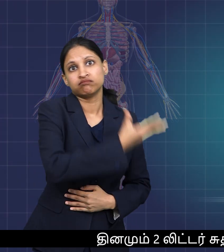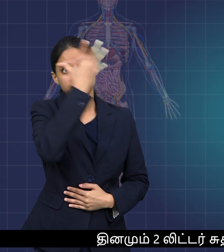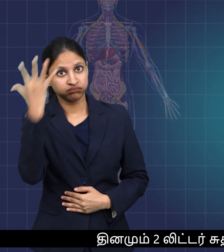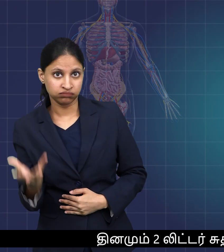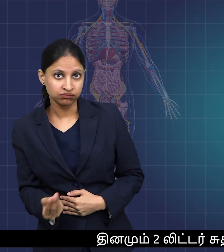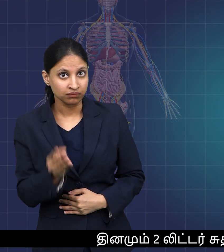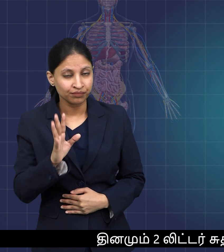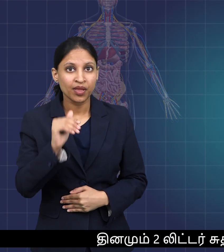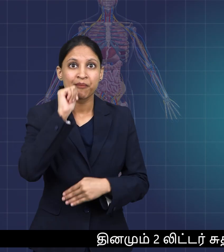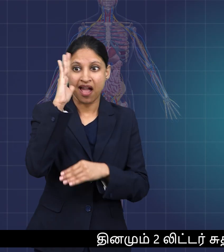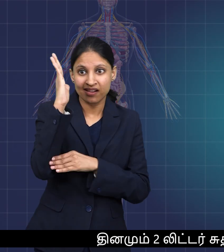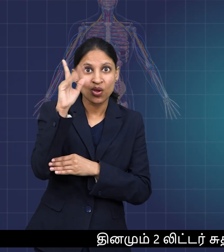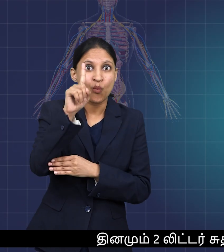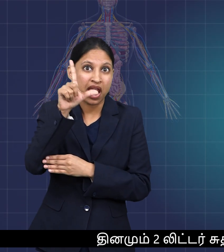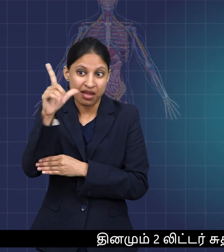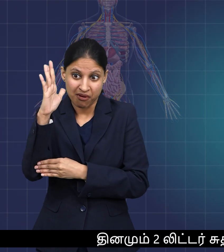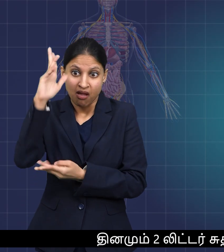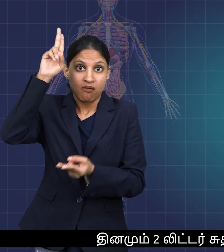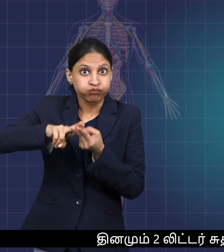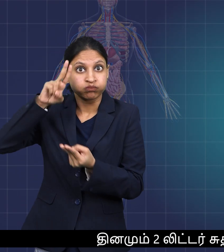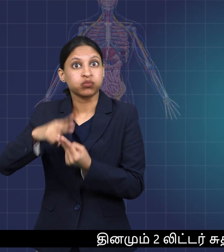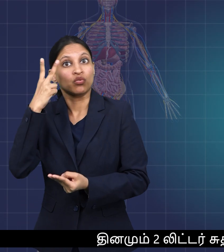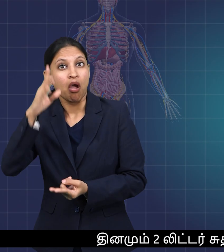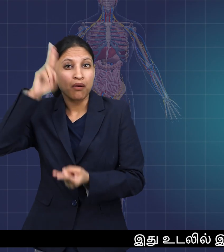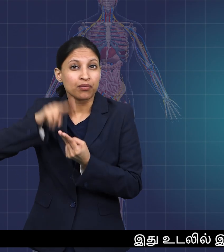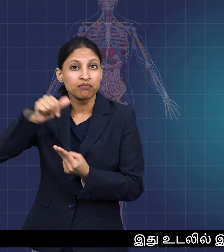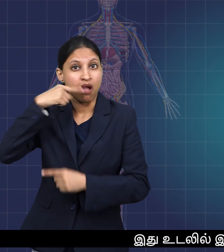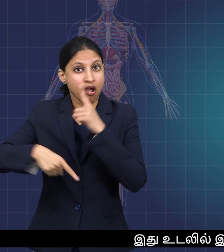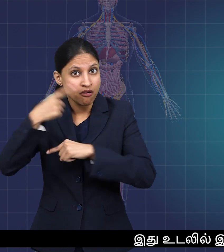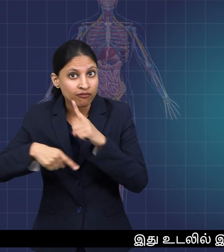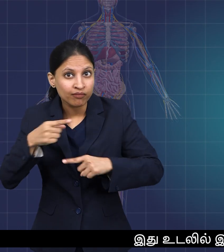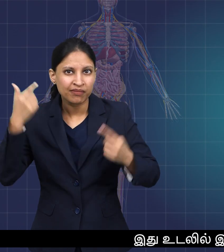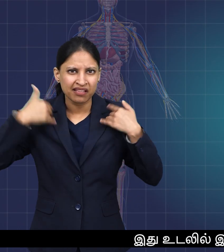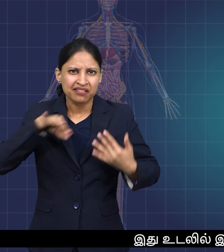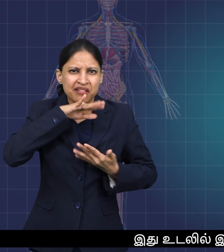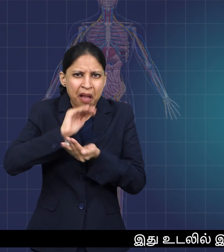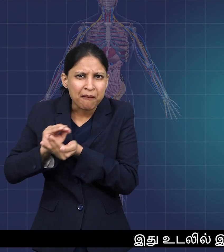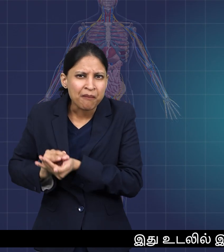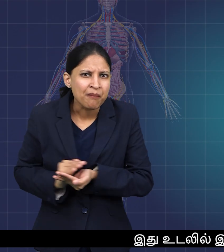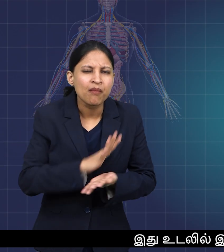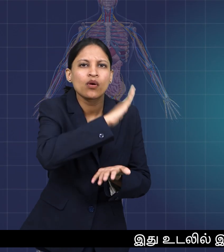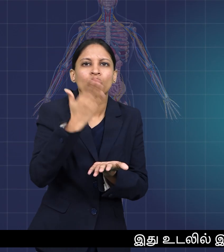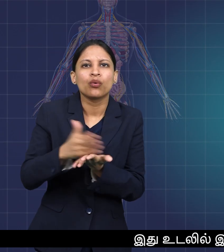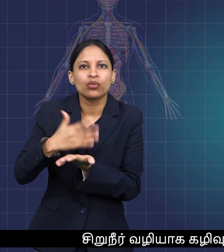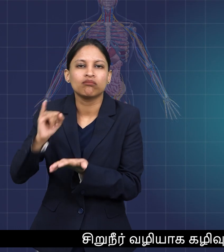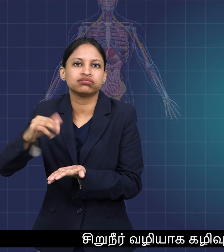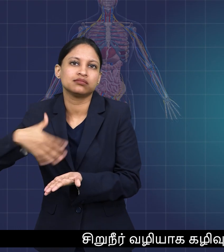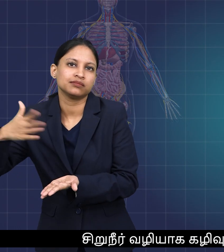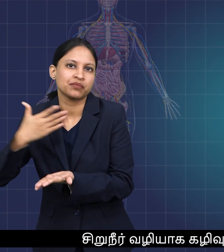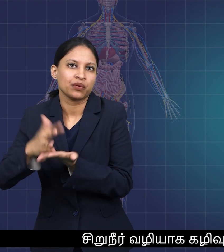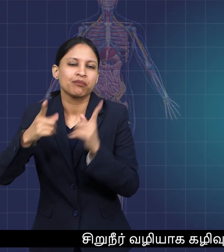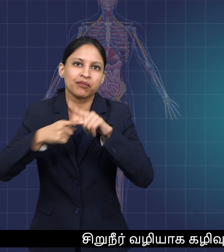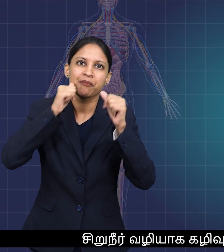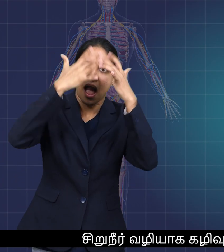தினமும் 2 லிட்டர் சுத்தமான தண்ணீர் குடிக்கவும். இது உடலில் இருந்து வியர்வை மற்றும்